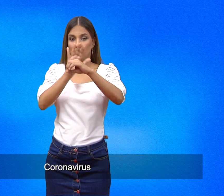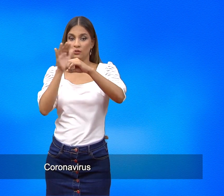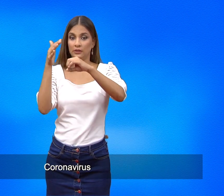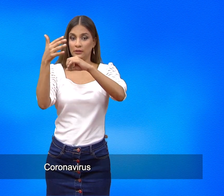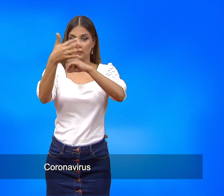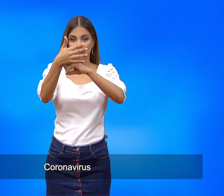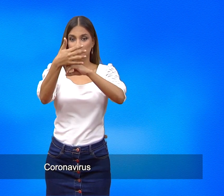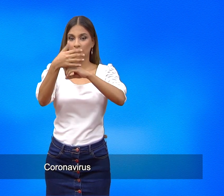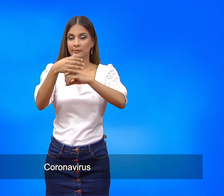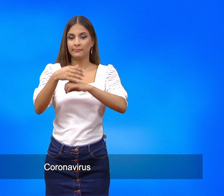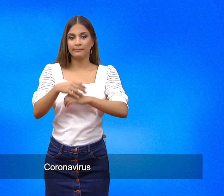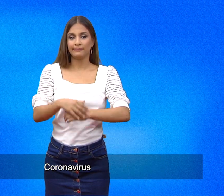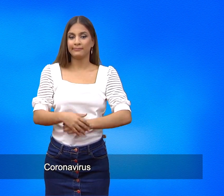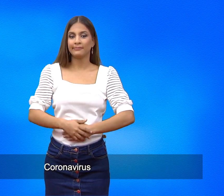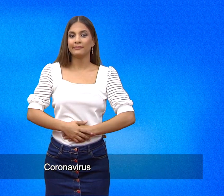y coronavirus